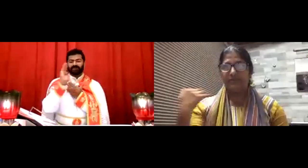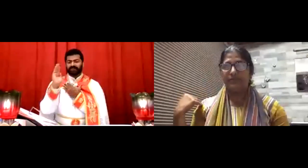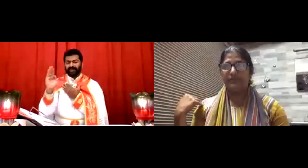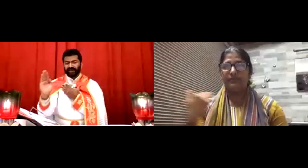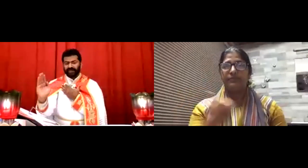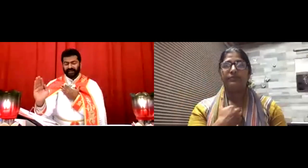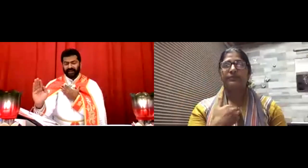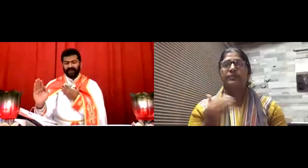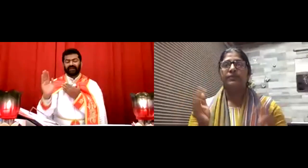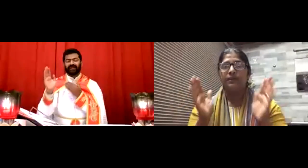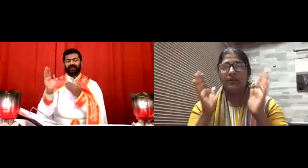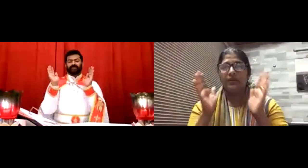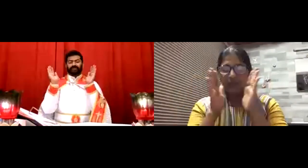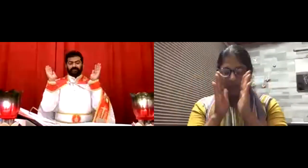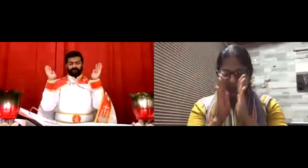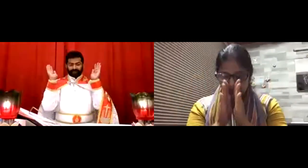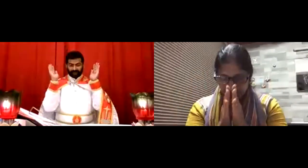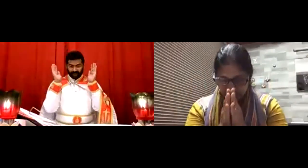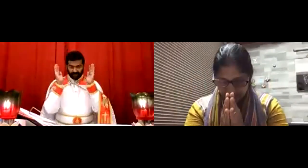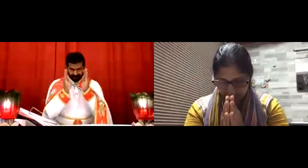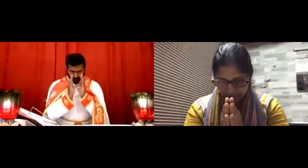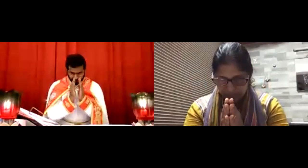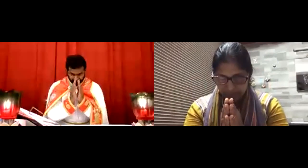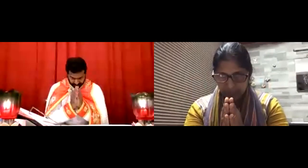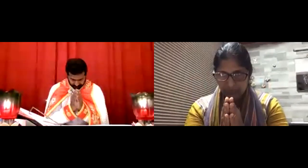എപ്പോഴും എന്നേക്കും.